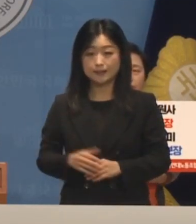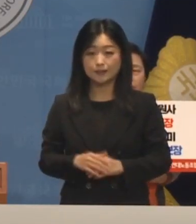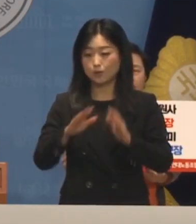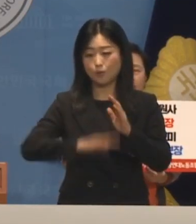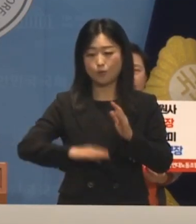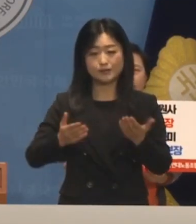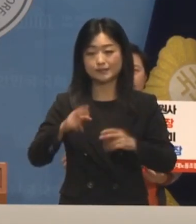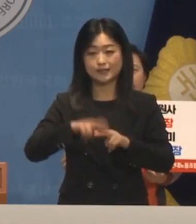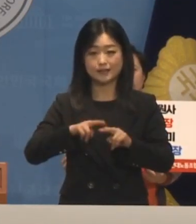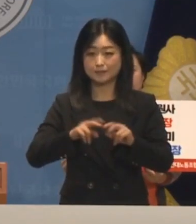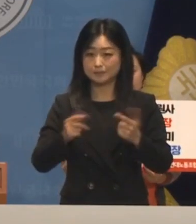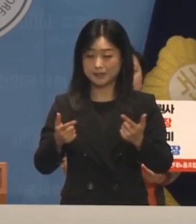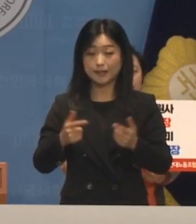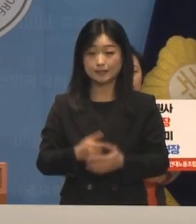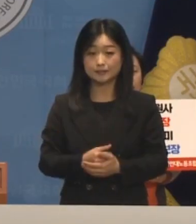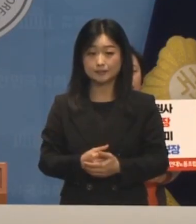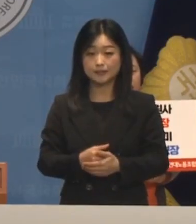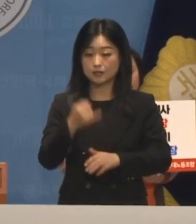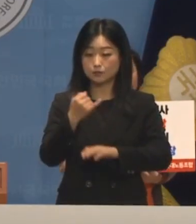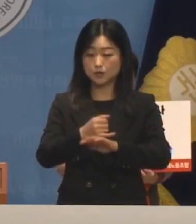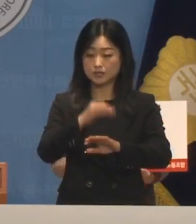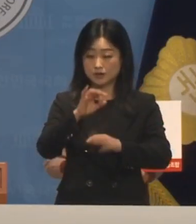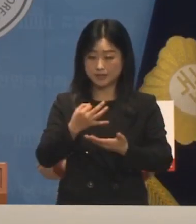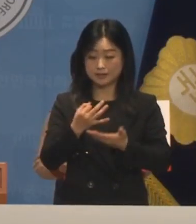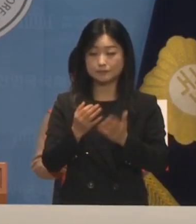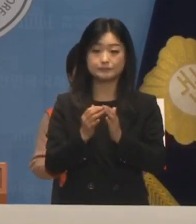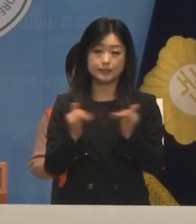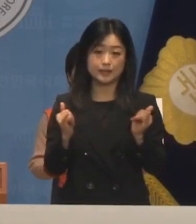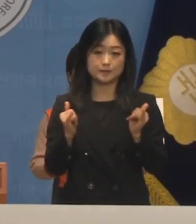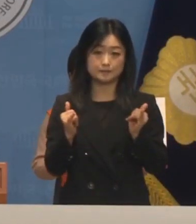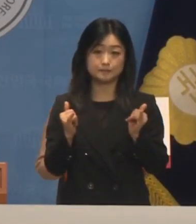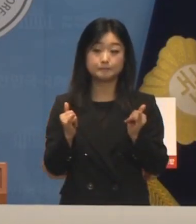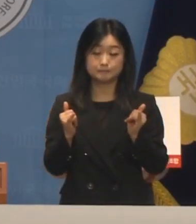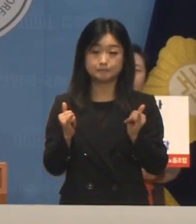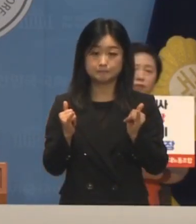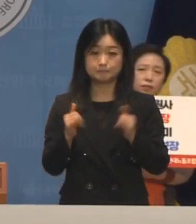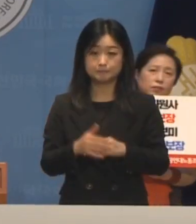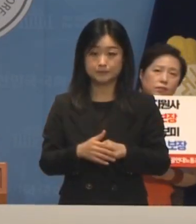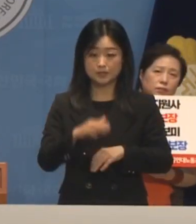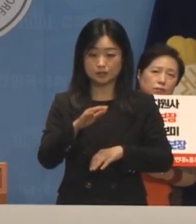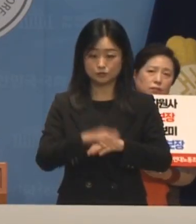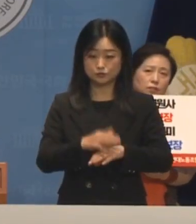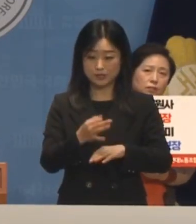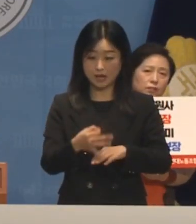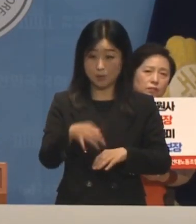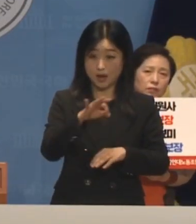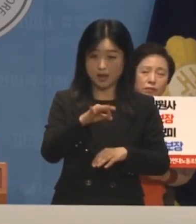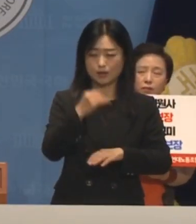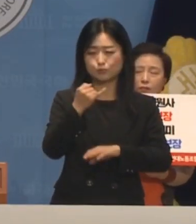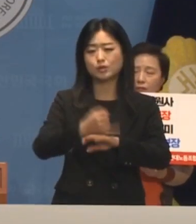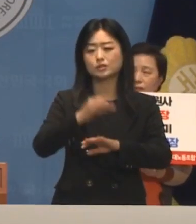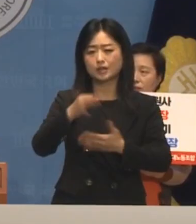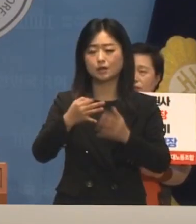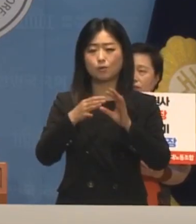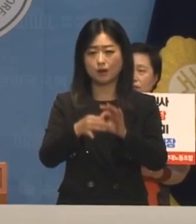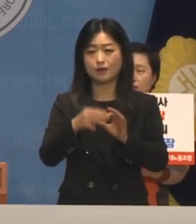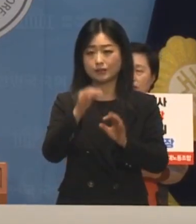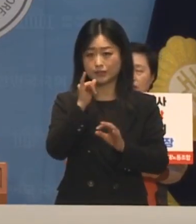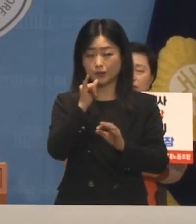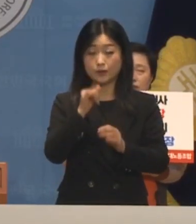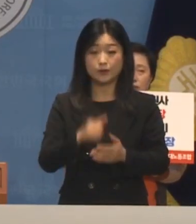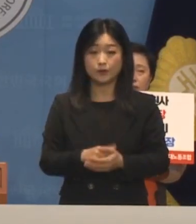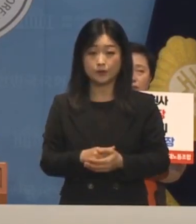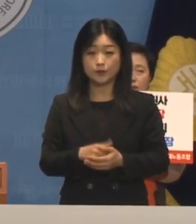도로교통공단 자회사 직원들은 최저임금 노동자로 최저시급이 올라야만 급여가 오릅니다.